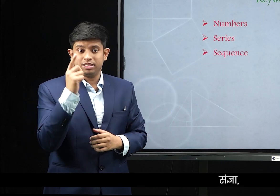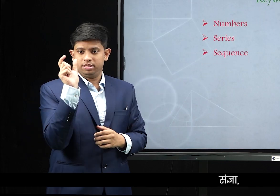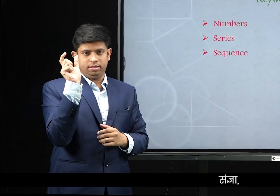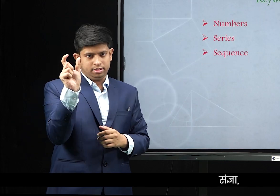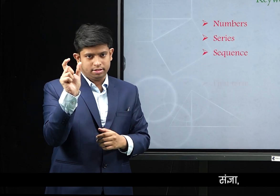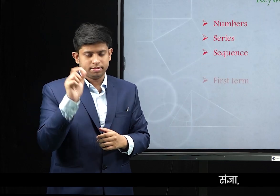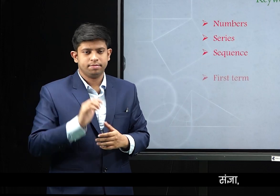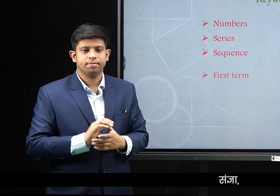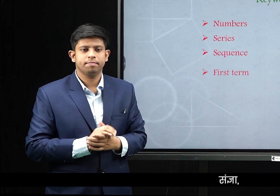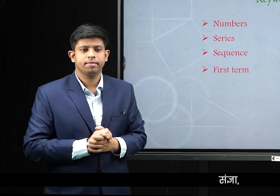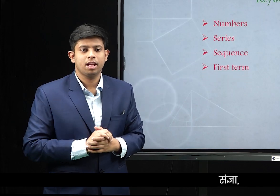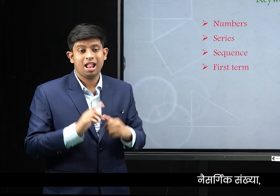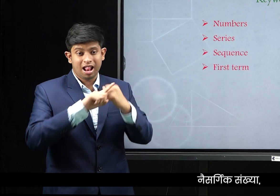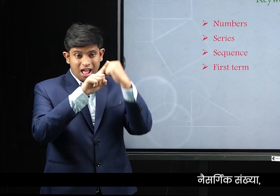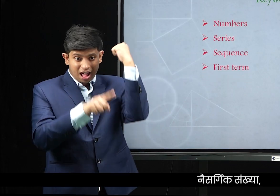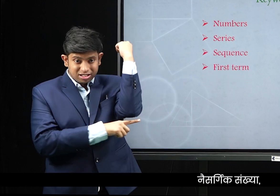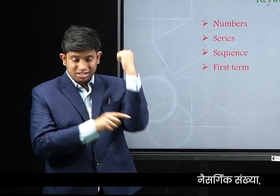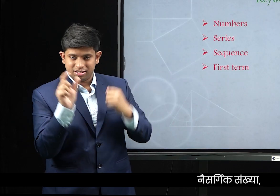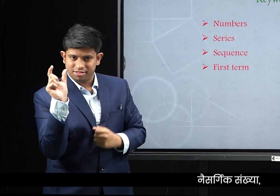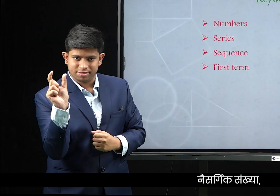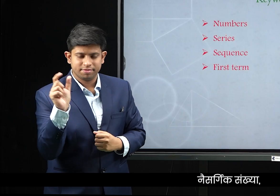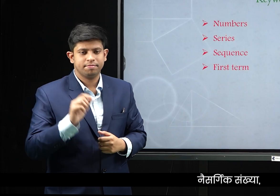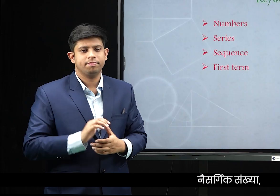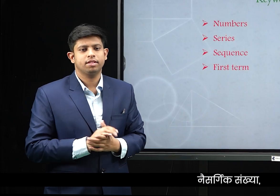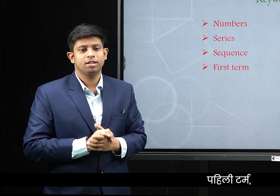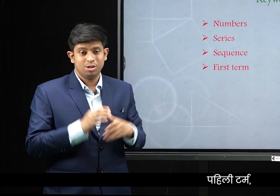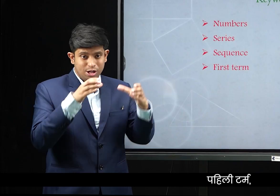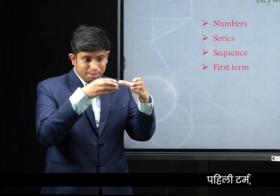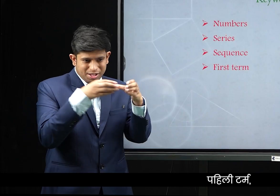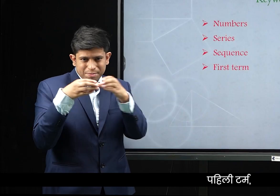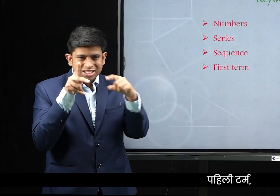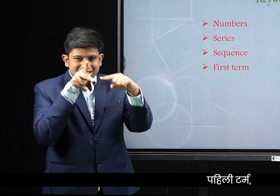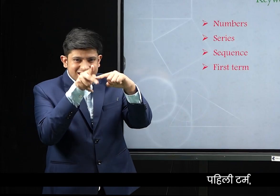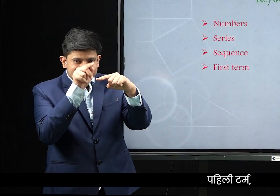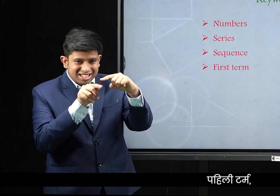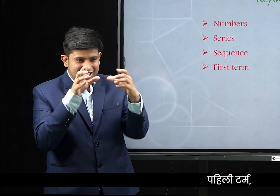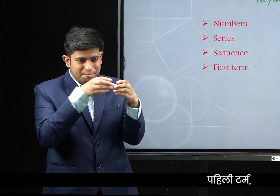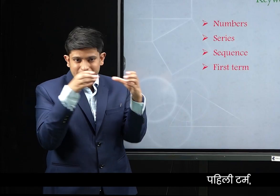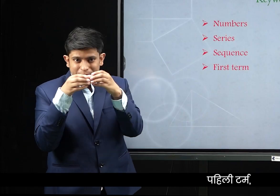संख्या, नैसर्गिक संख्या, पहिली टर्म,